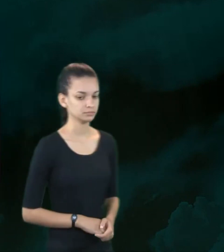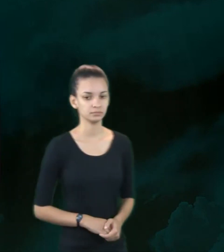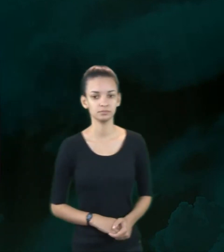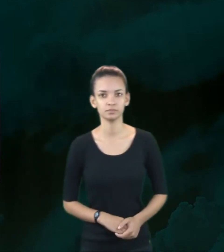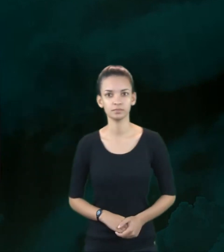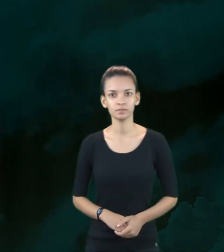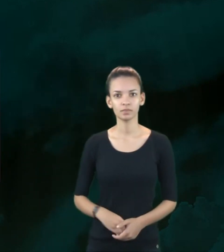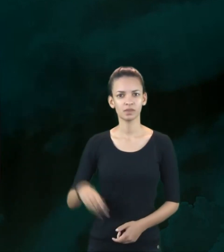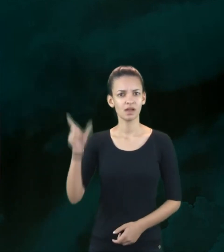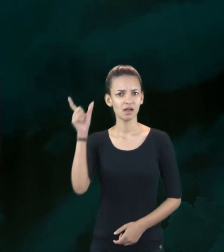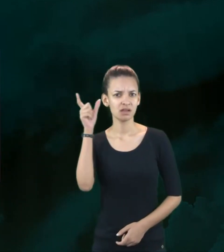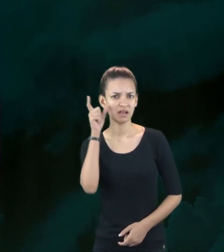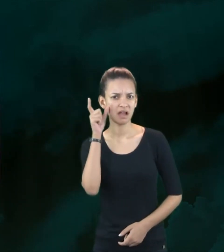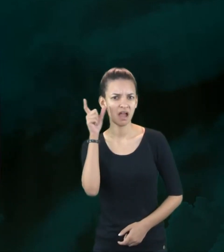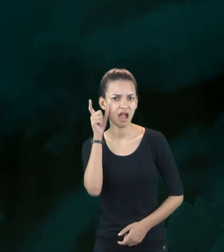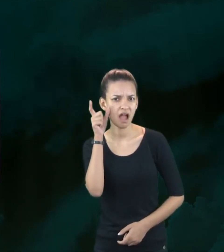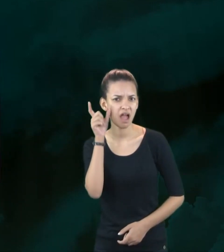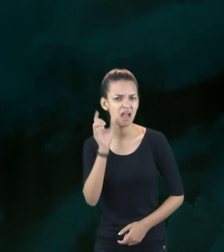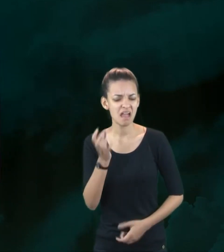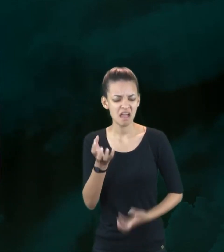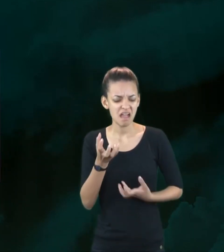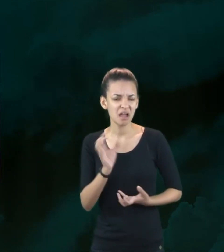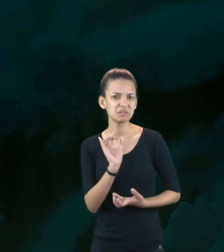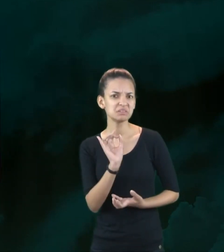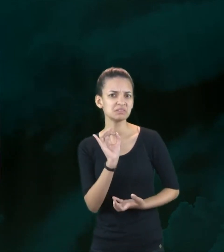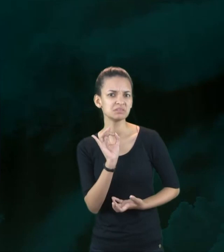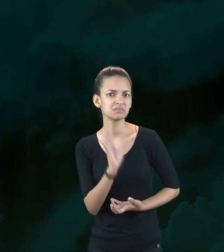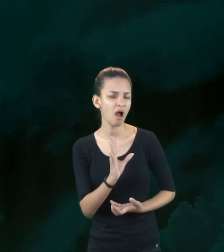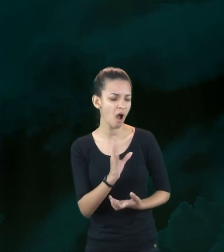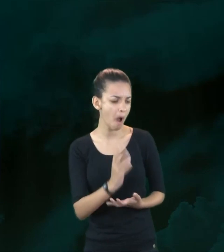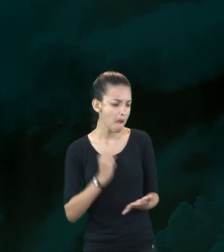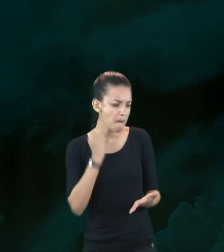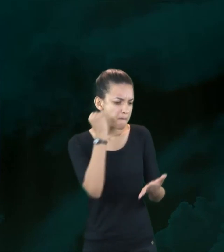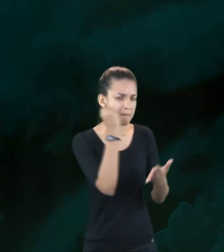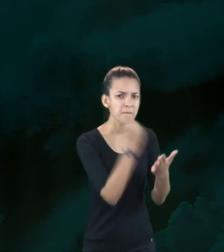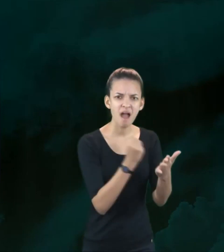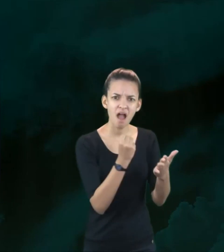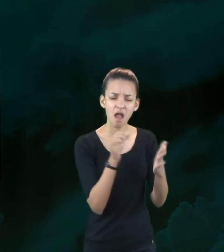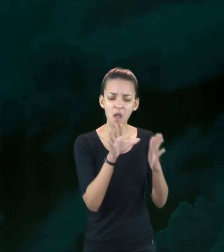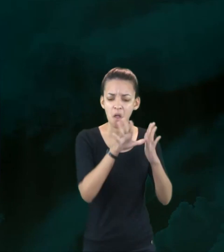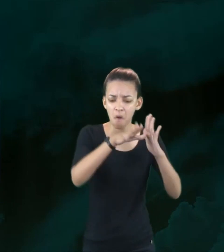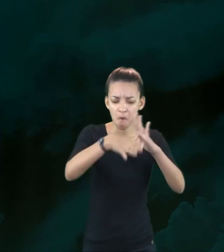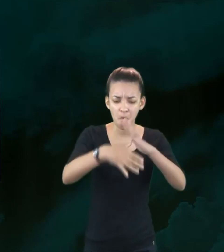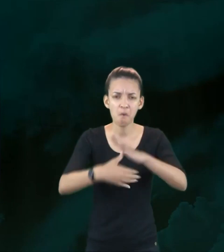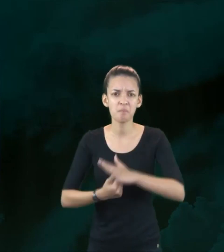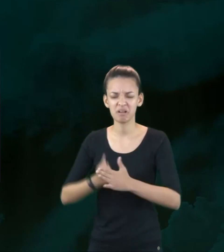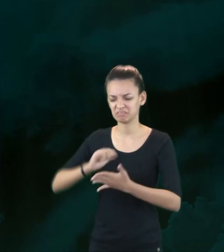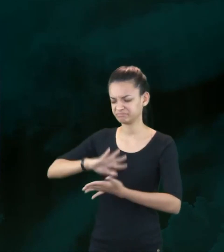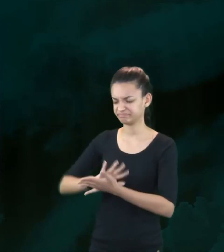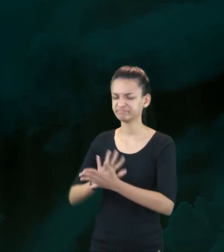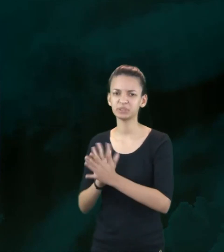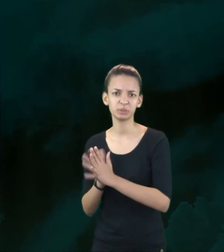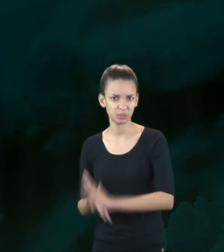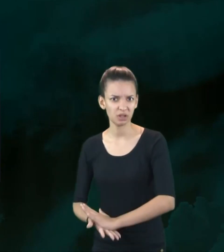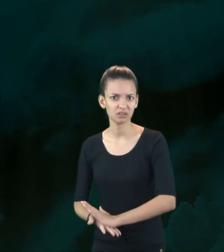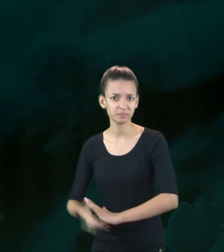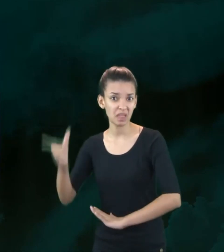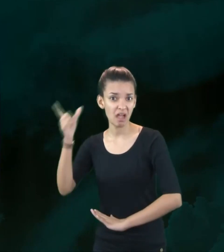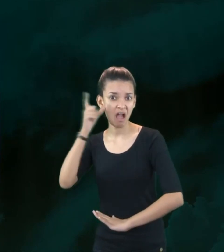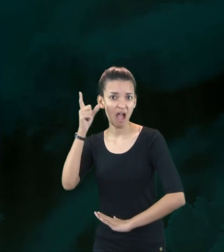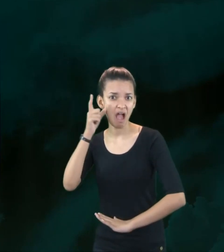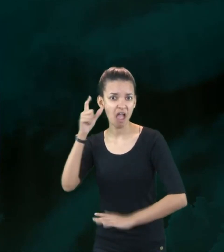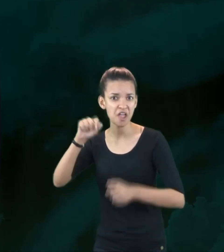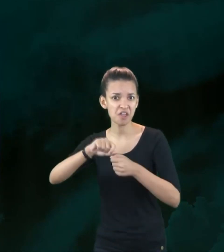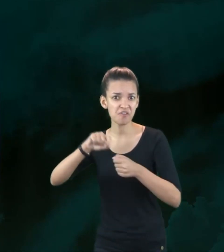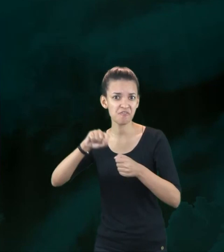matar e destruir. Então, esse inimigo de Deus, que desconectou o homem de Deus, não